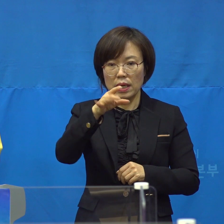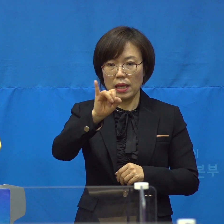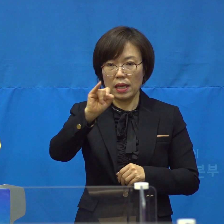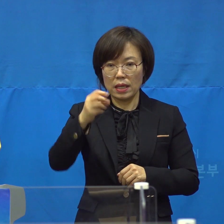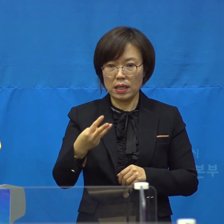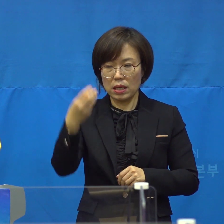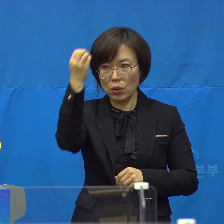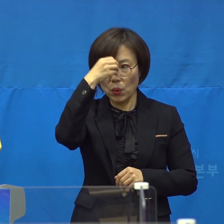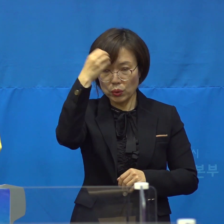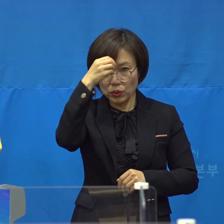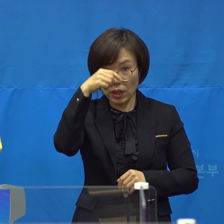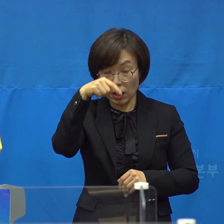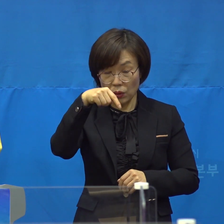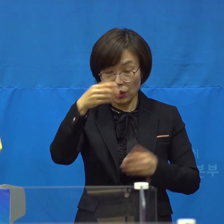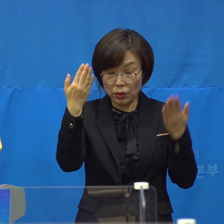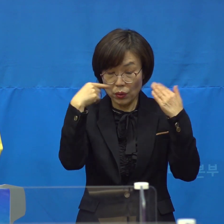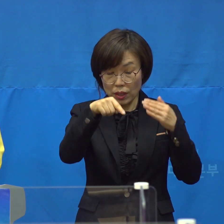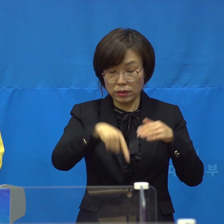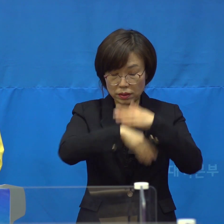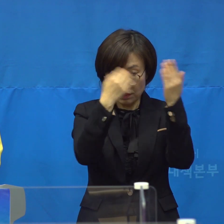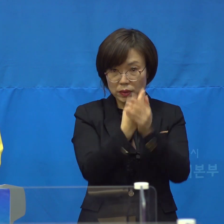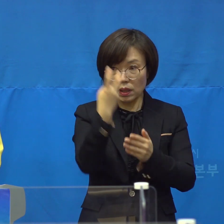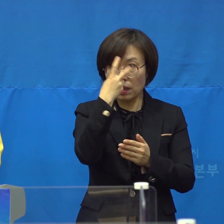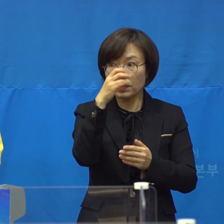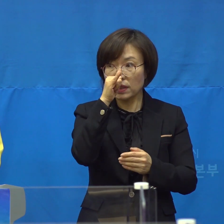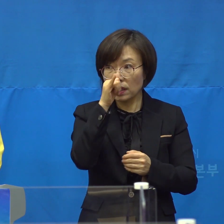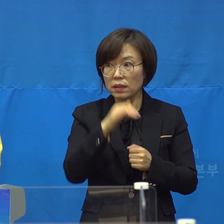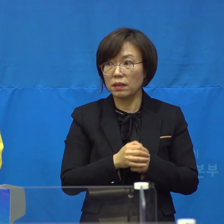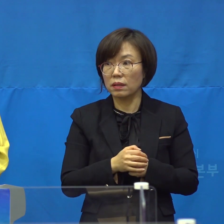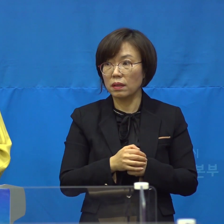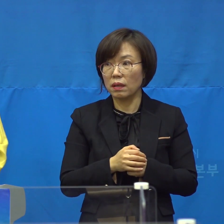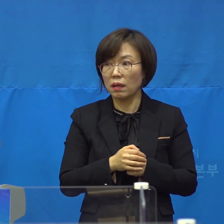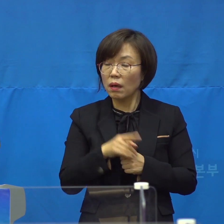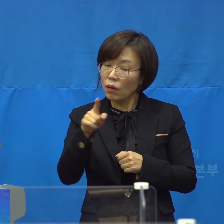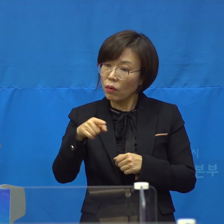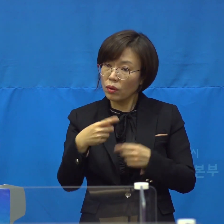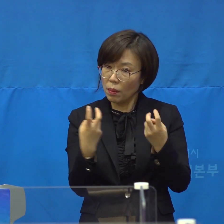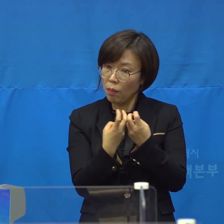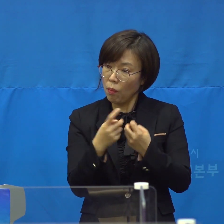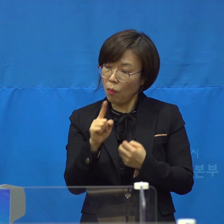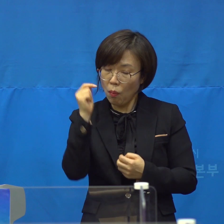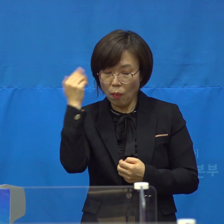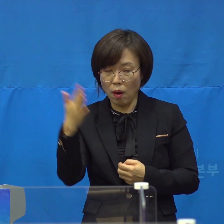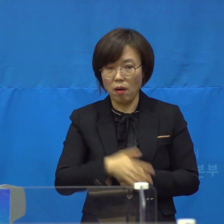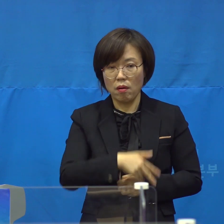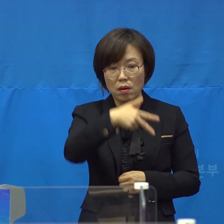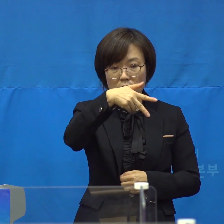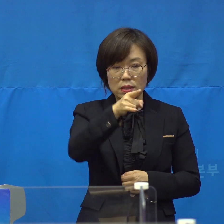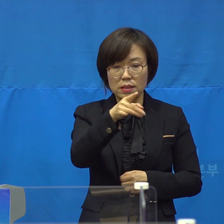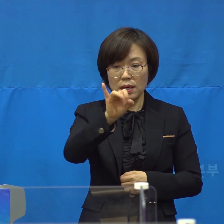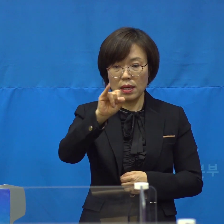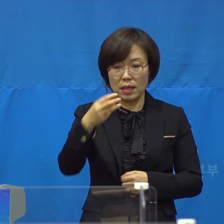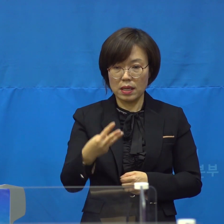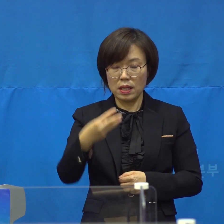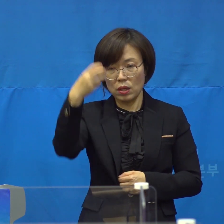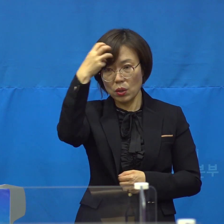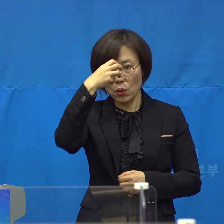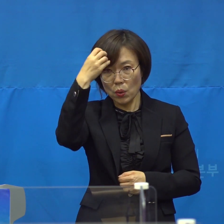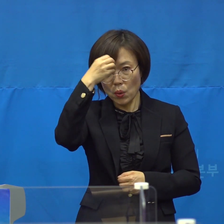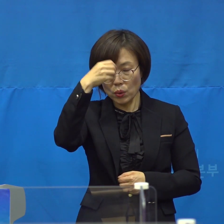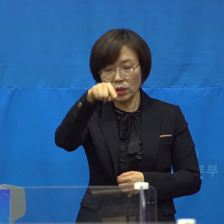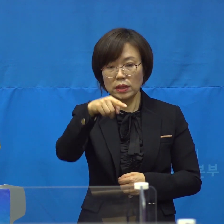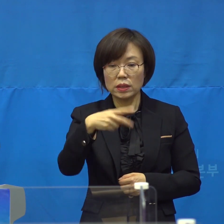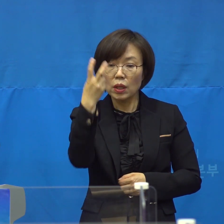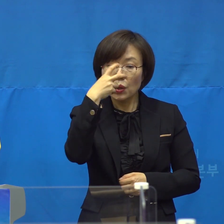관련해서 뭐 학생들 지금 전수검사 하고 있는 곳이 있다고 했는데 지금 몇 번 확진자 관련이고 어떻게 조치하고 계신지. 제1고는 저희들이 그